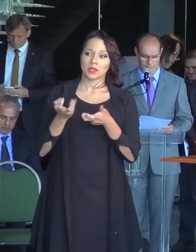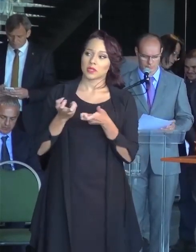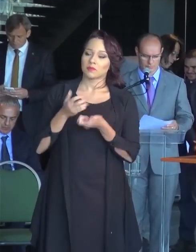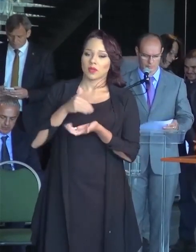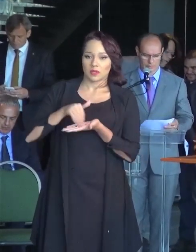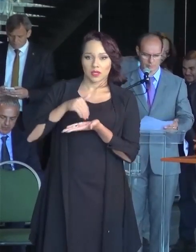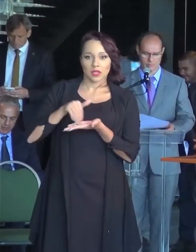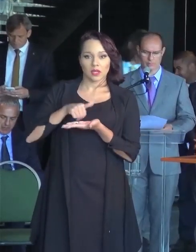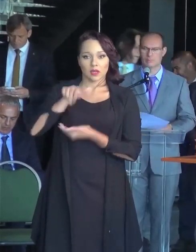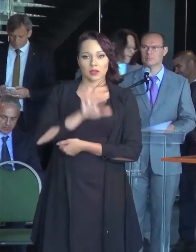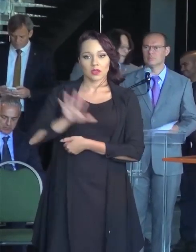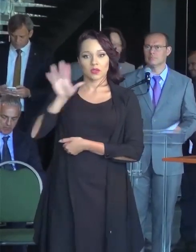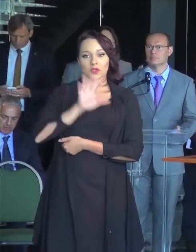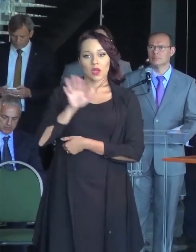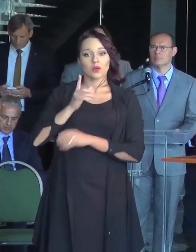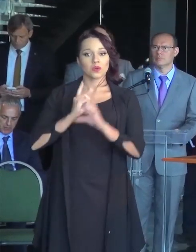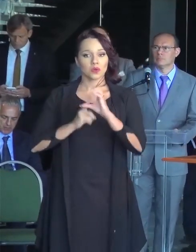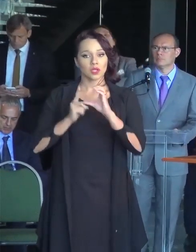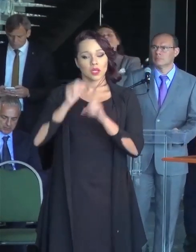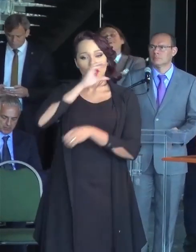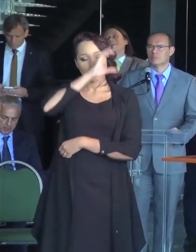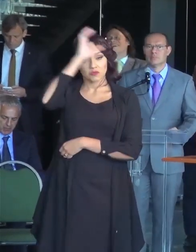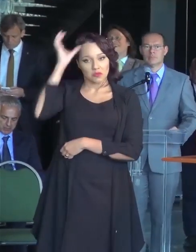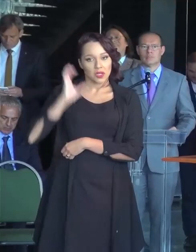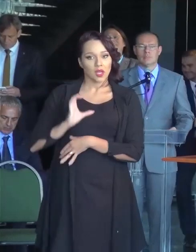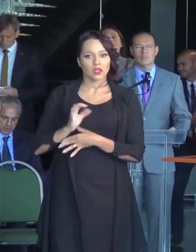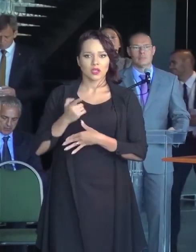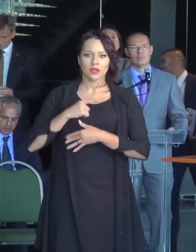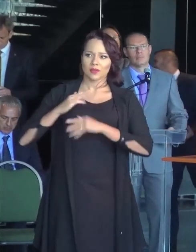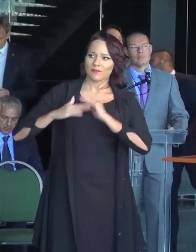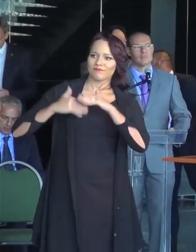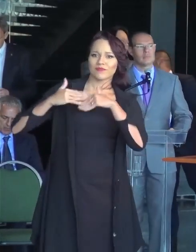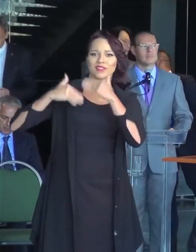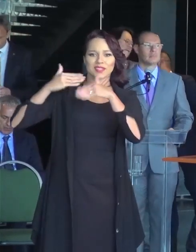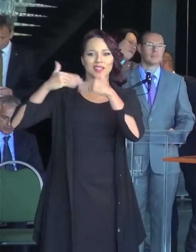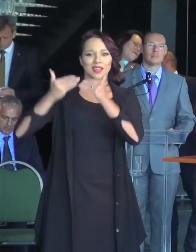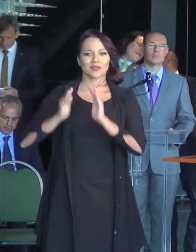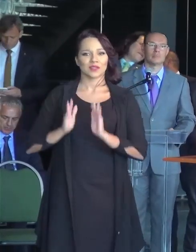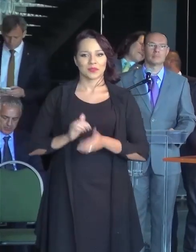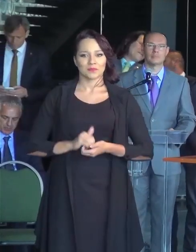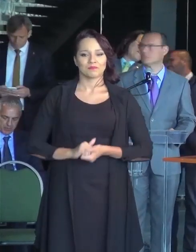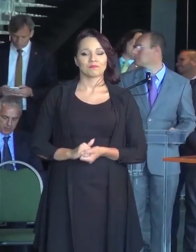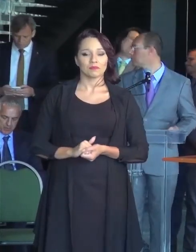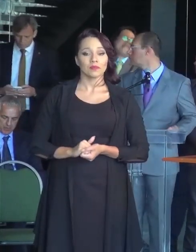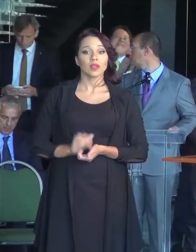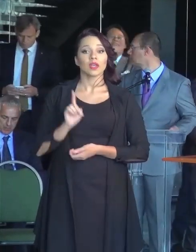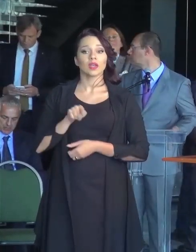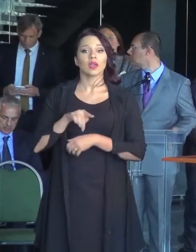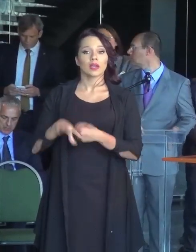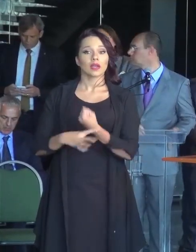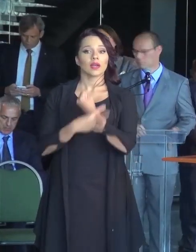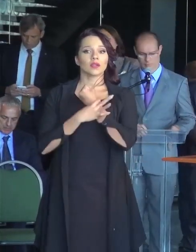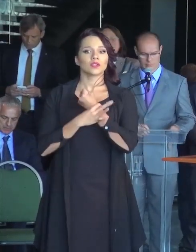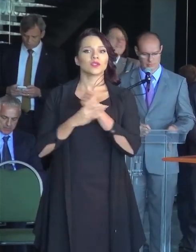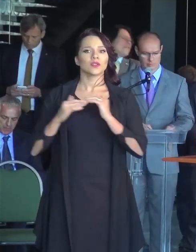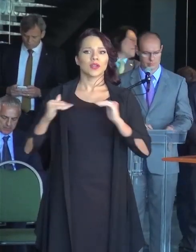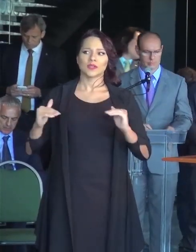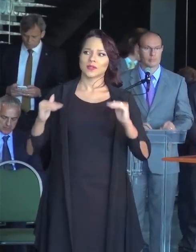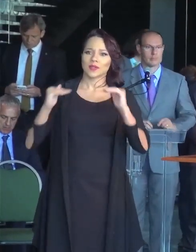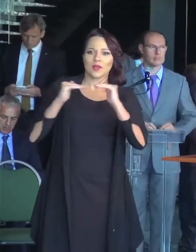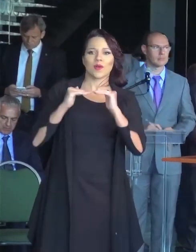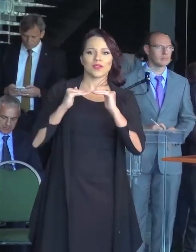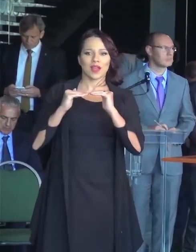Secretaria Nacional do Consumidor, Defesa do Consumidor, tem avançado bastante nesse sentido, no sentido de garantir esse equilíbrio, de